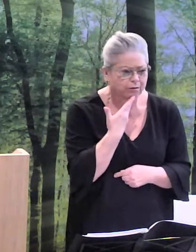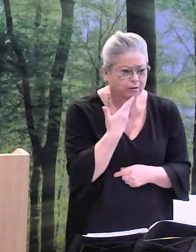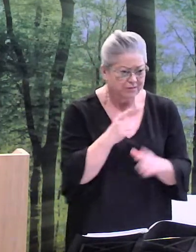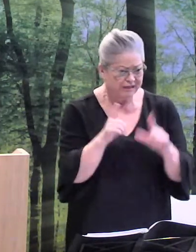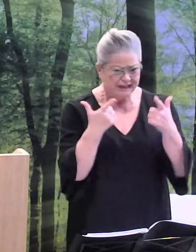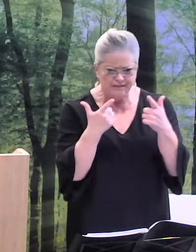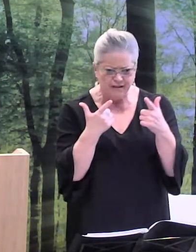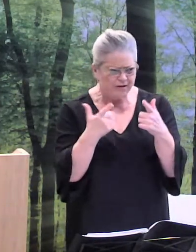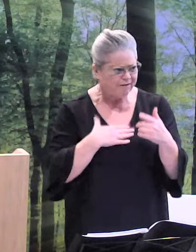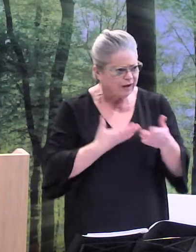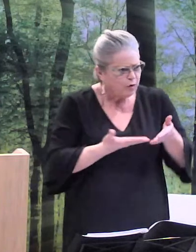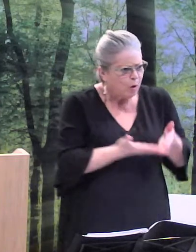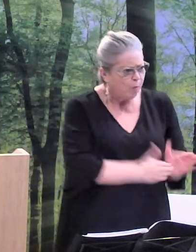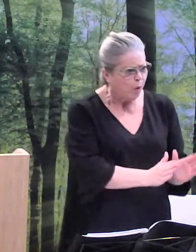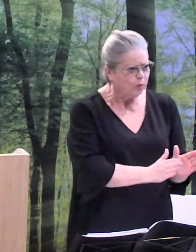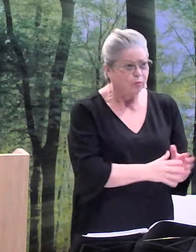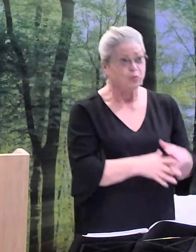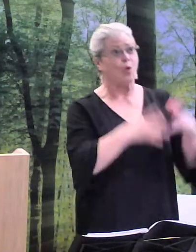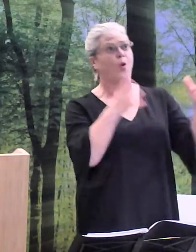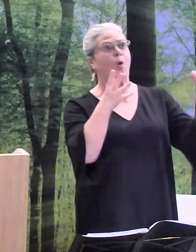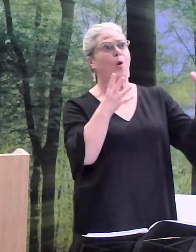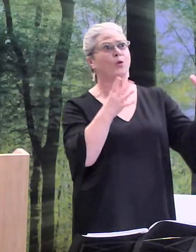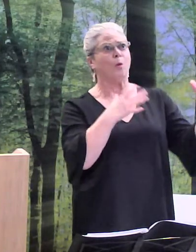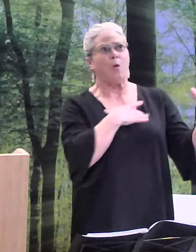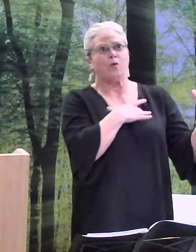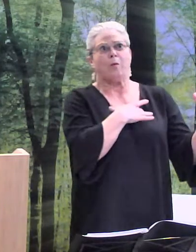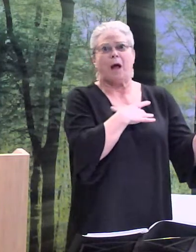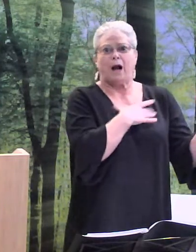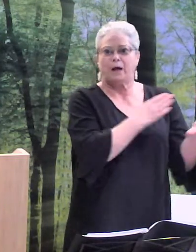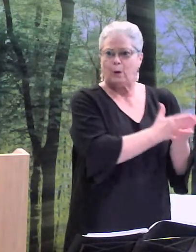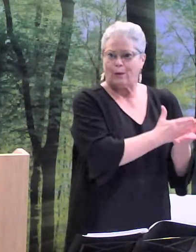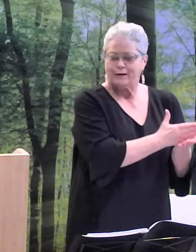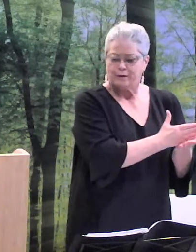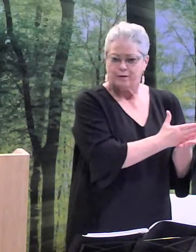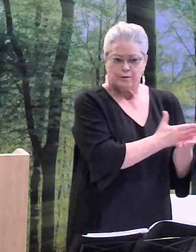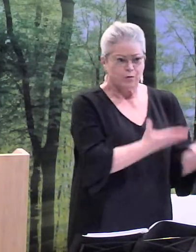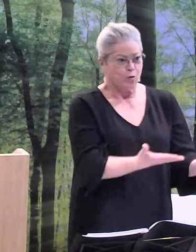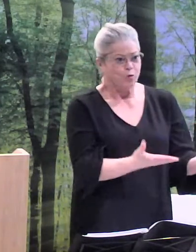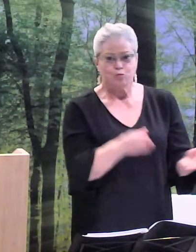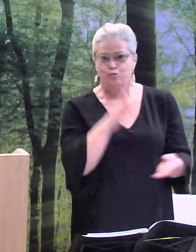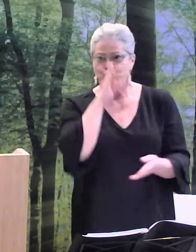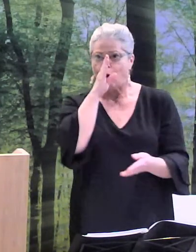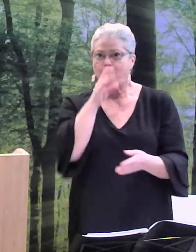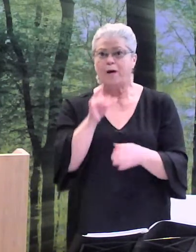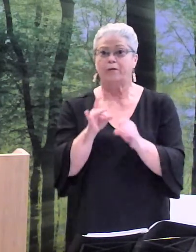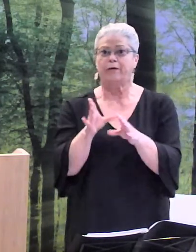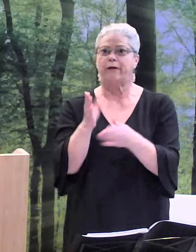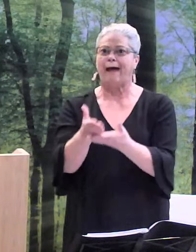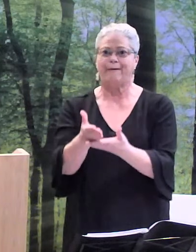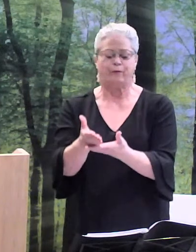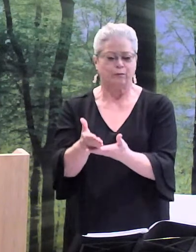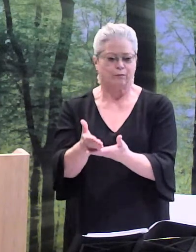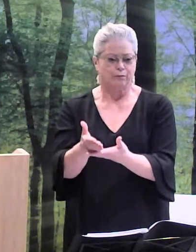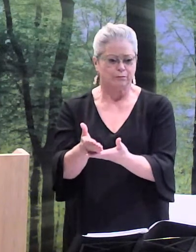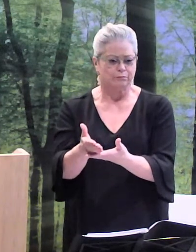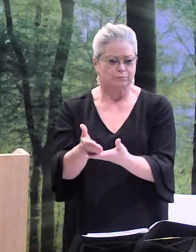is het leven niet vanaf de geboorte te groots en te wonderbaar geweest om nu zomaar in het niets te eindigen?